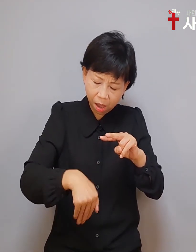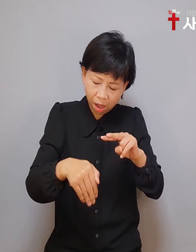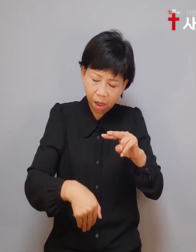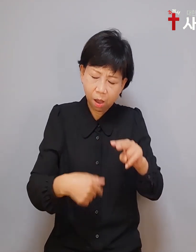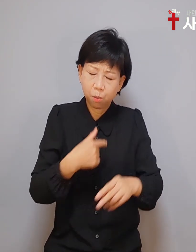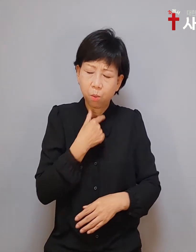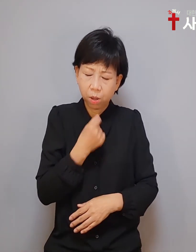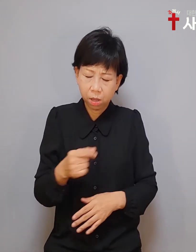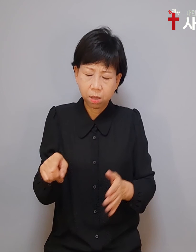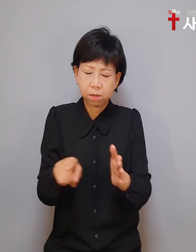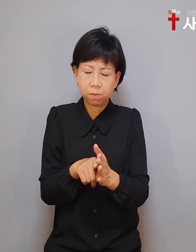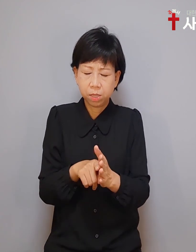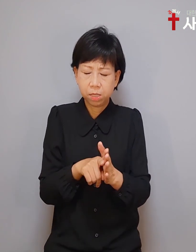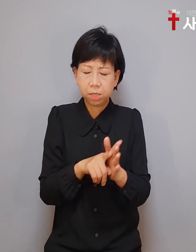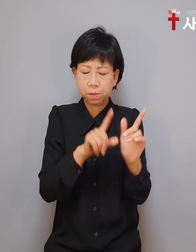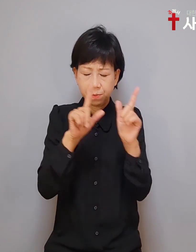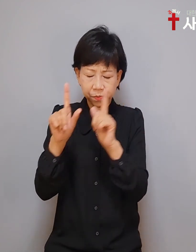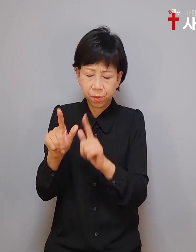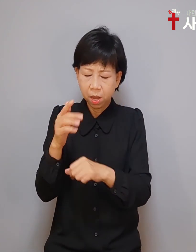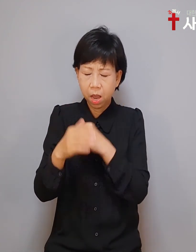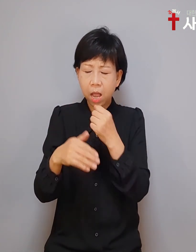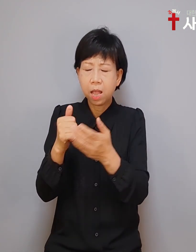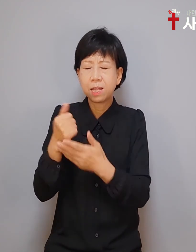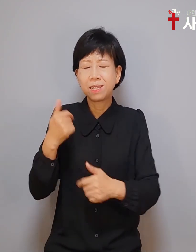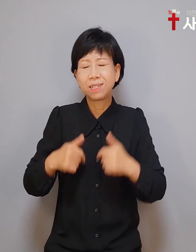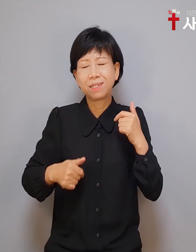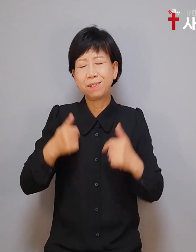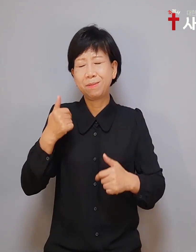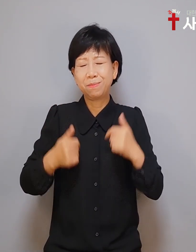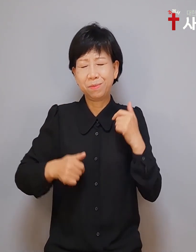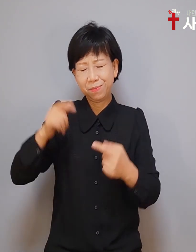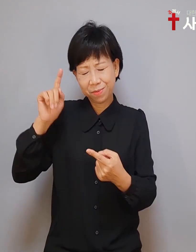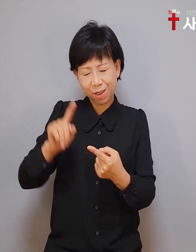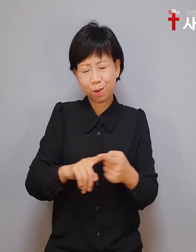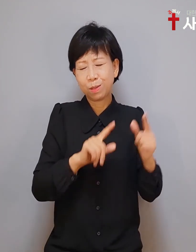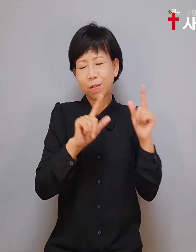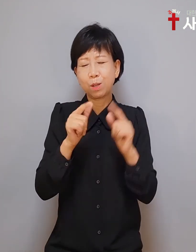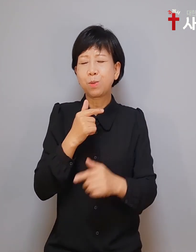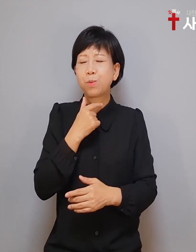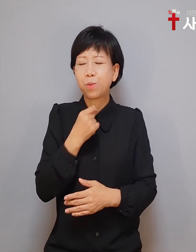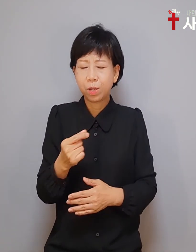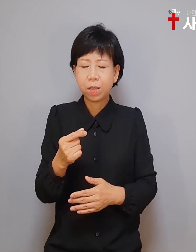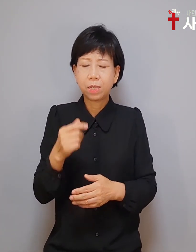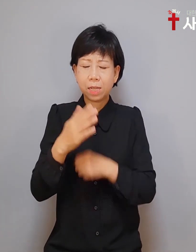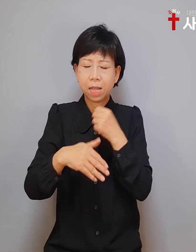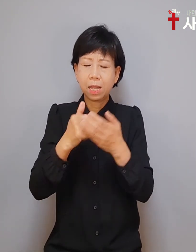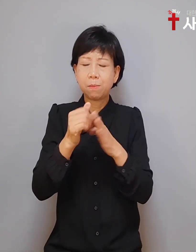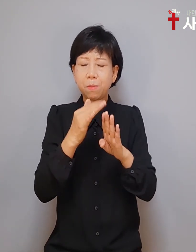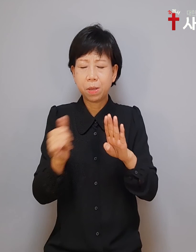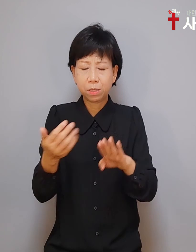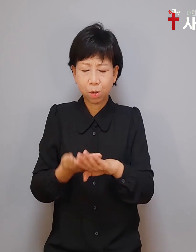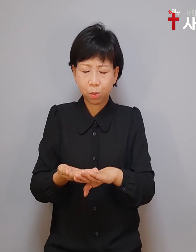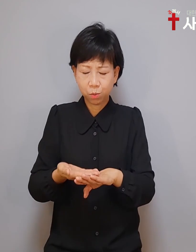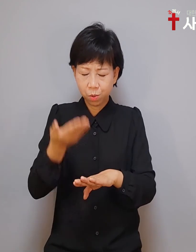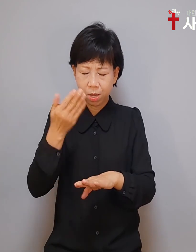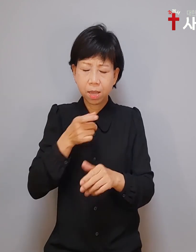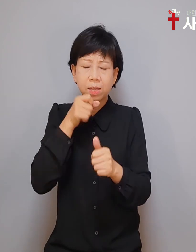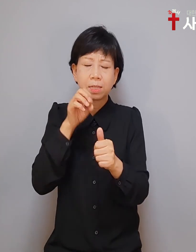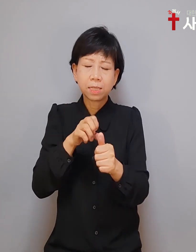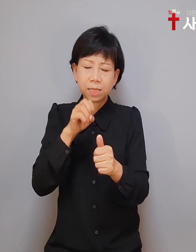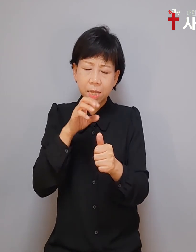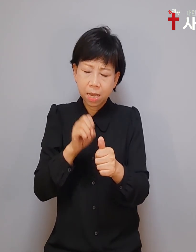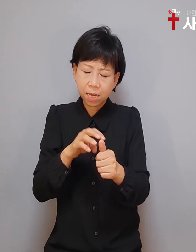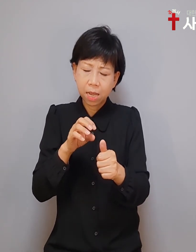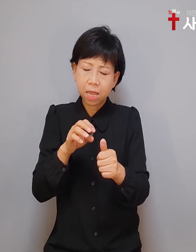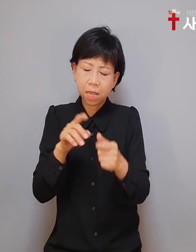생활을 정말 하나님이 기뻐하시는 대로 살아가길 원하는 하나님의 백성들 위해 오늘 세례 받으신 허장묵,